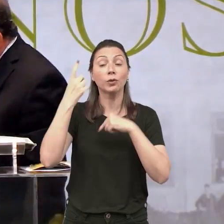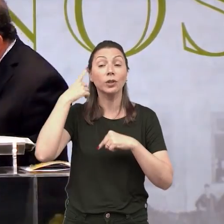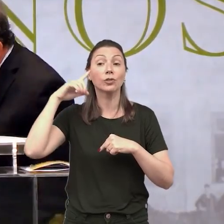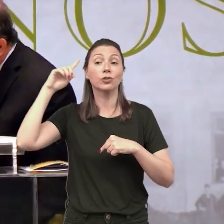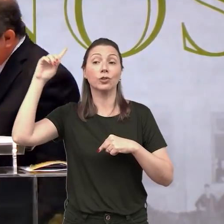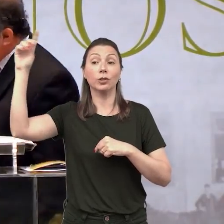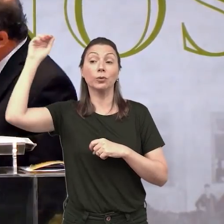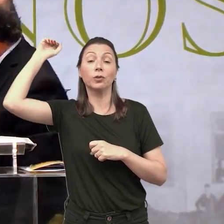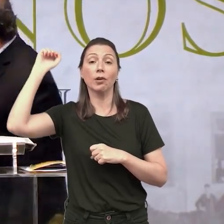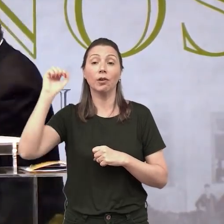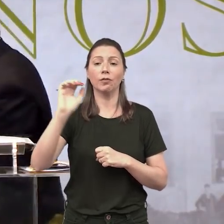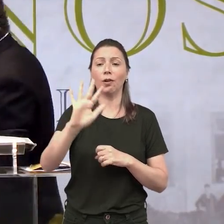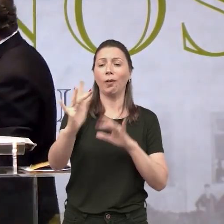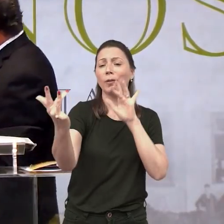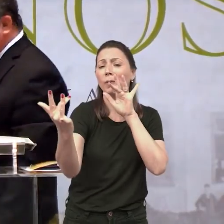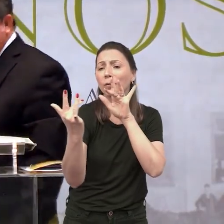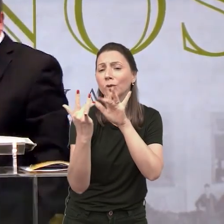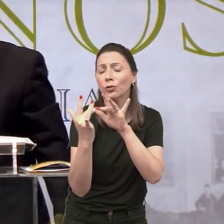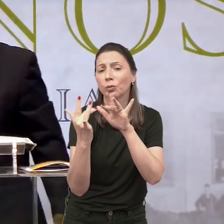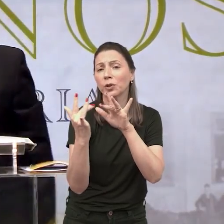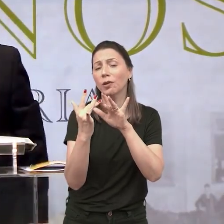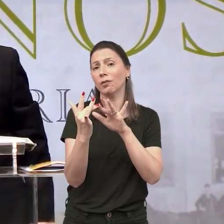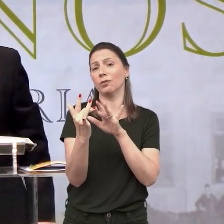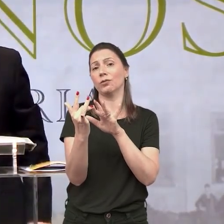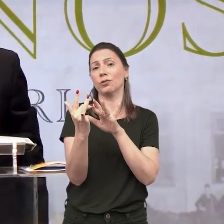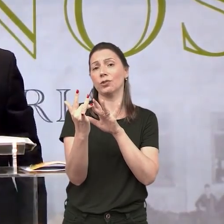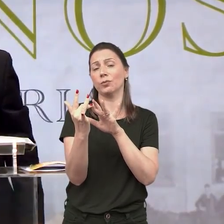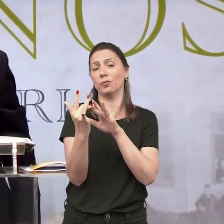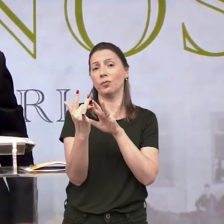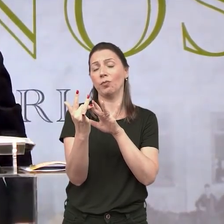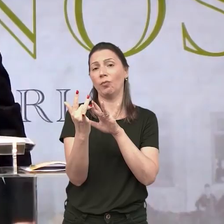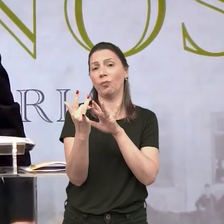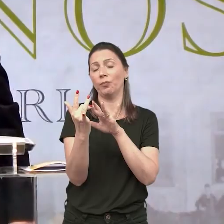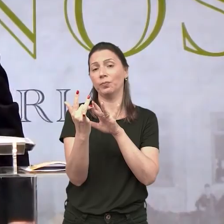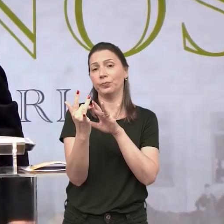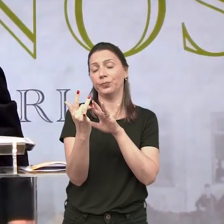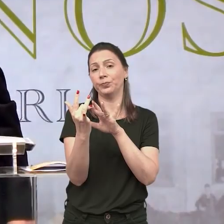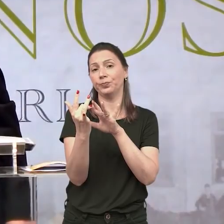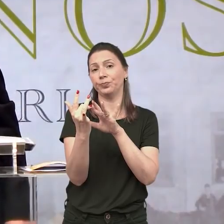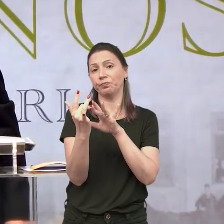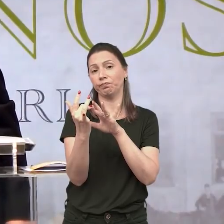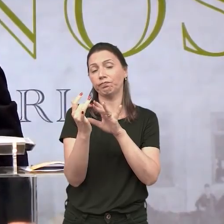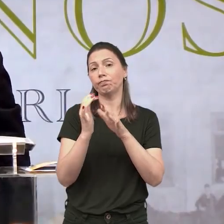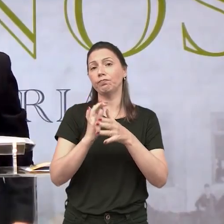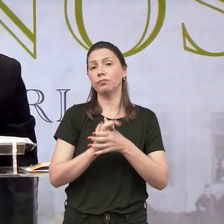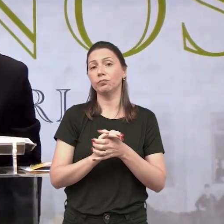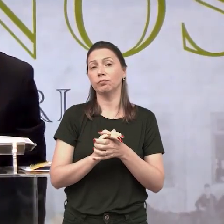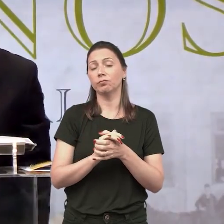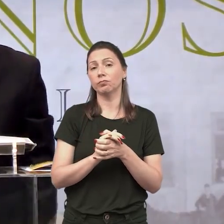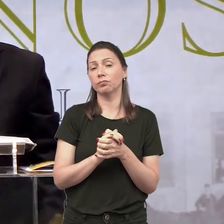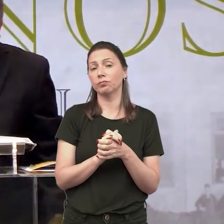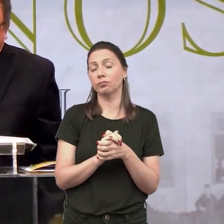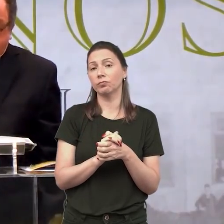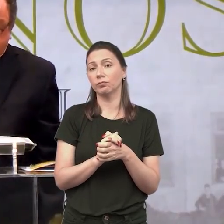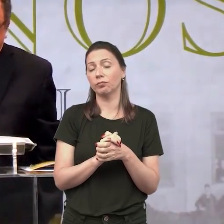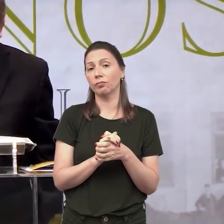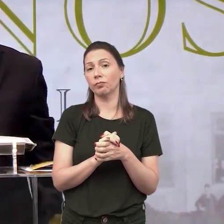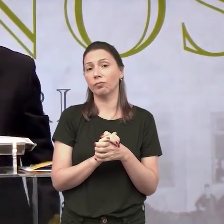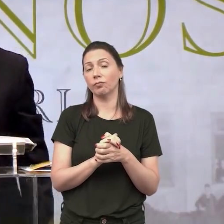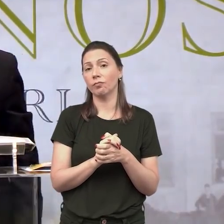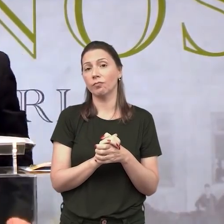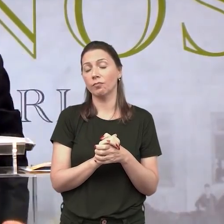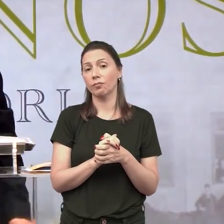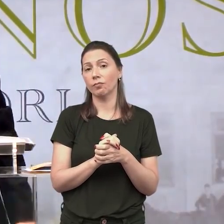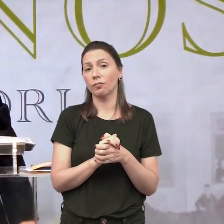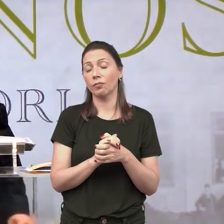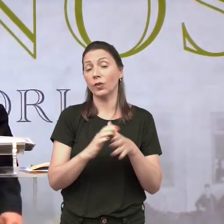Deus é revelada na intimidade. Na intimidade. Por isso que ele vai dizer aí,